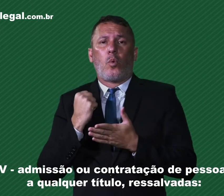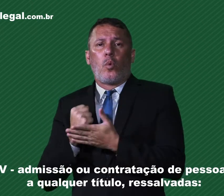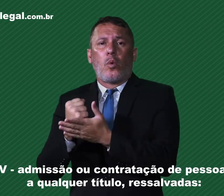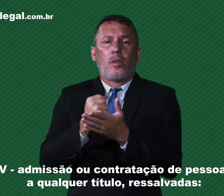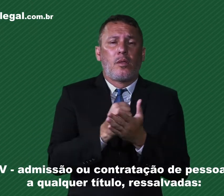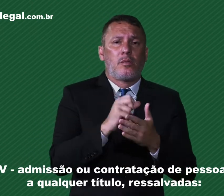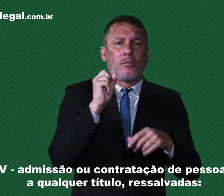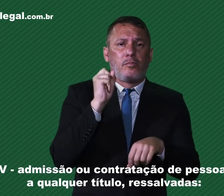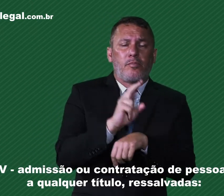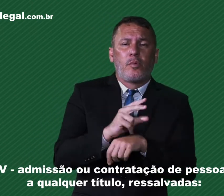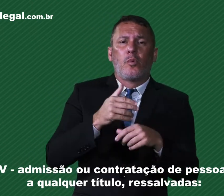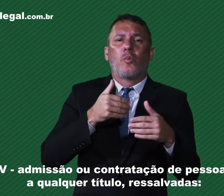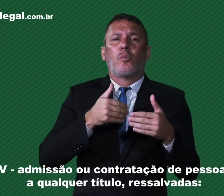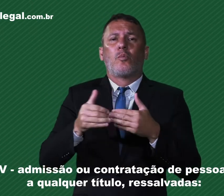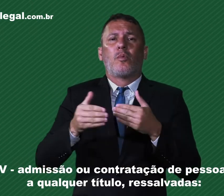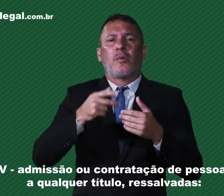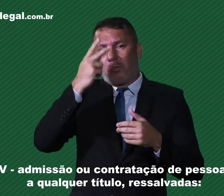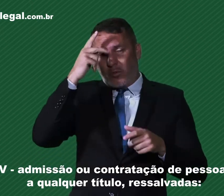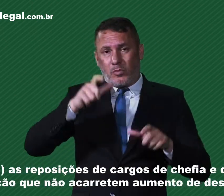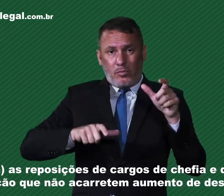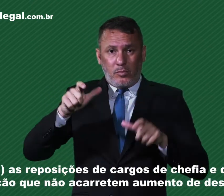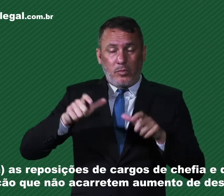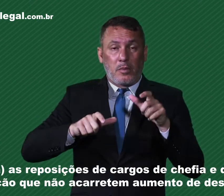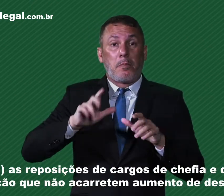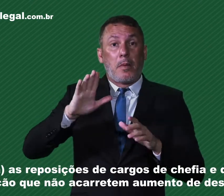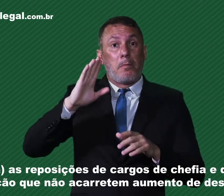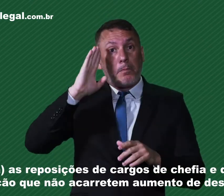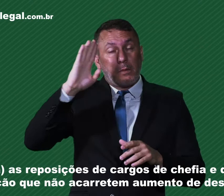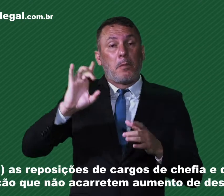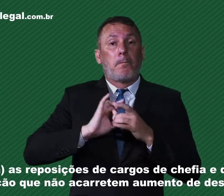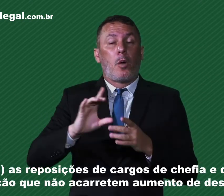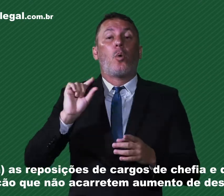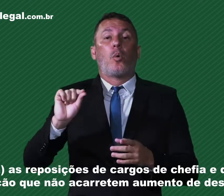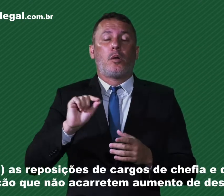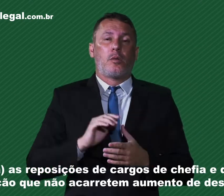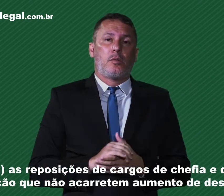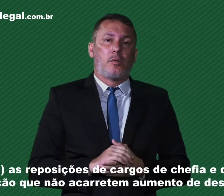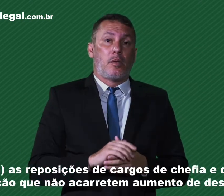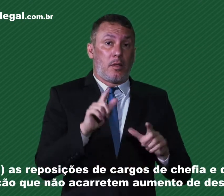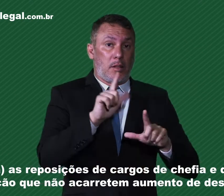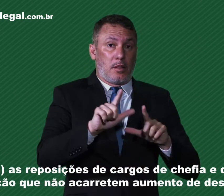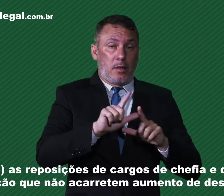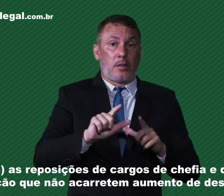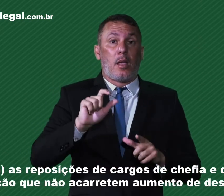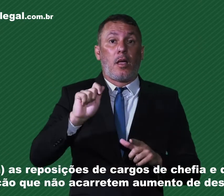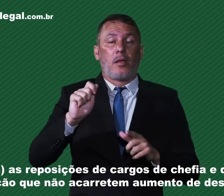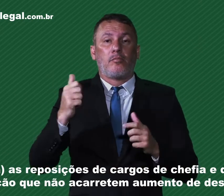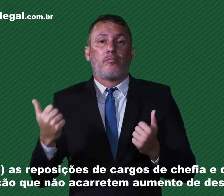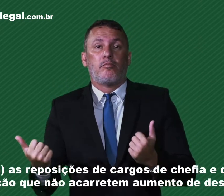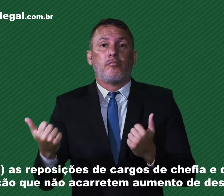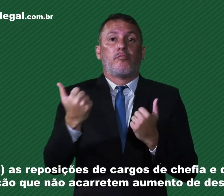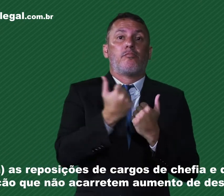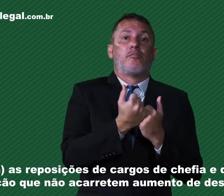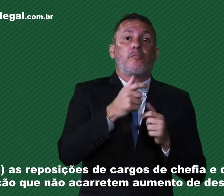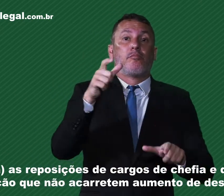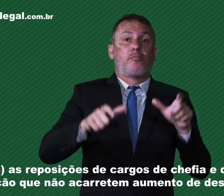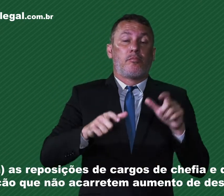ressalvada as dois pontos a linha a as reposições de cargos de chefia e direção que não